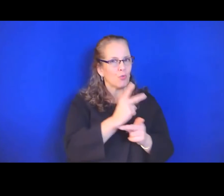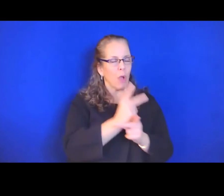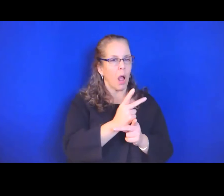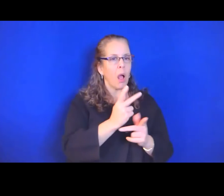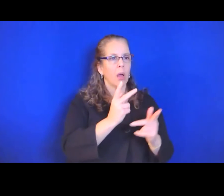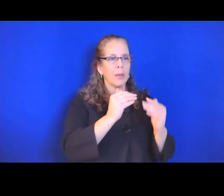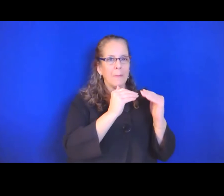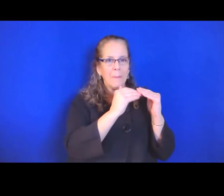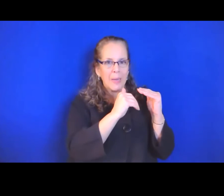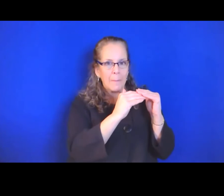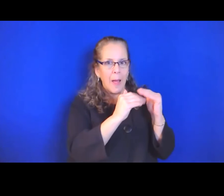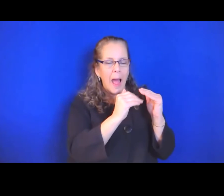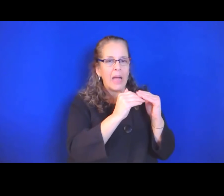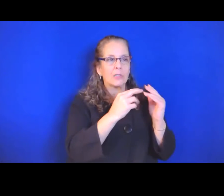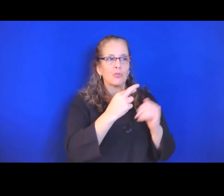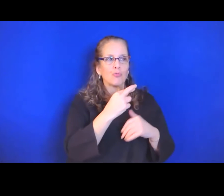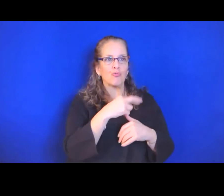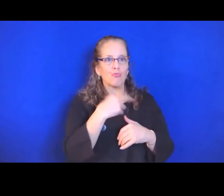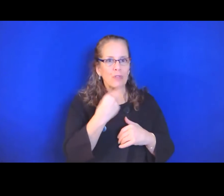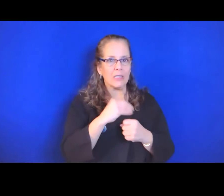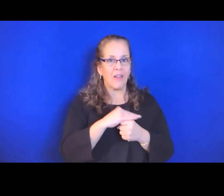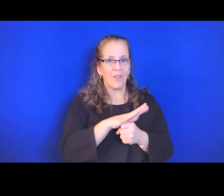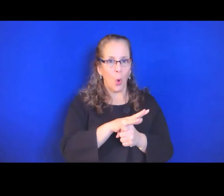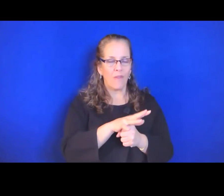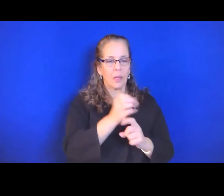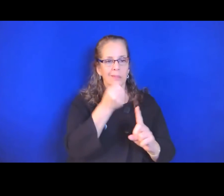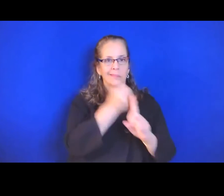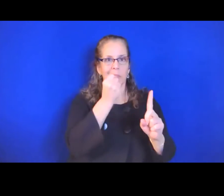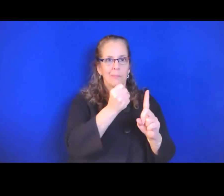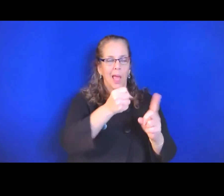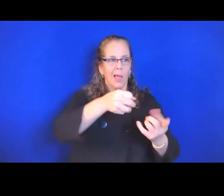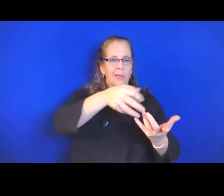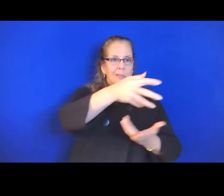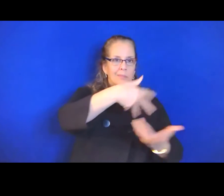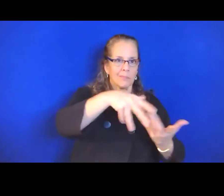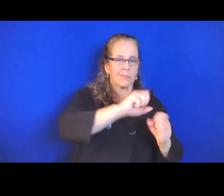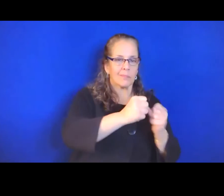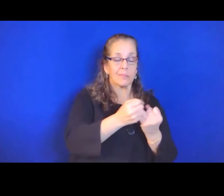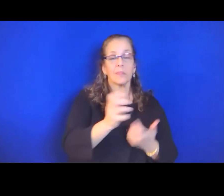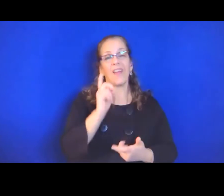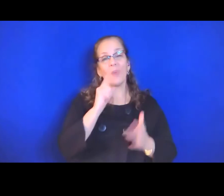minimizing the disruption. 这个呢是我们CDC 呢是